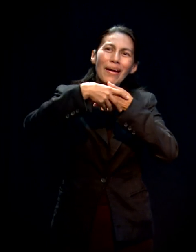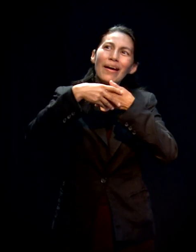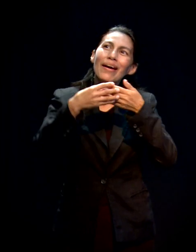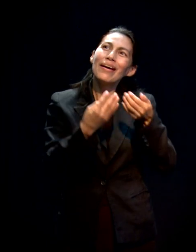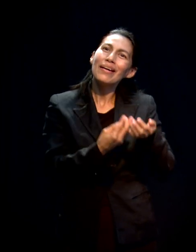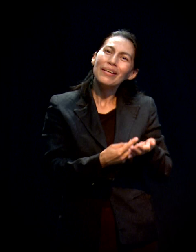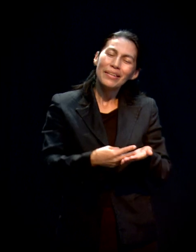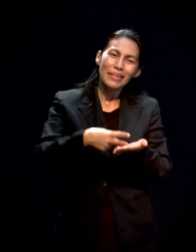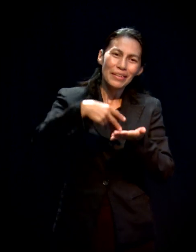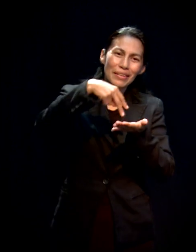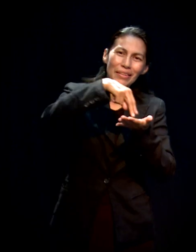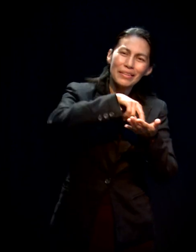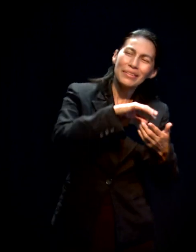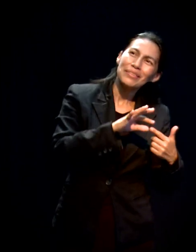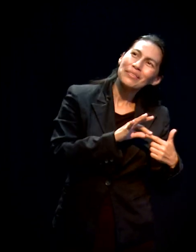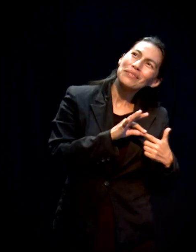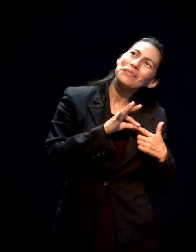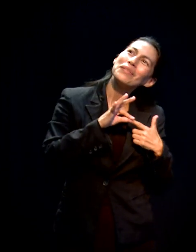mentira